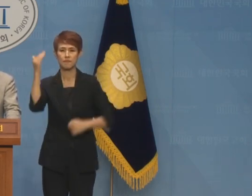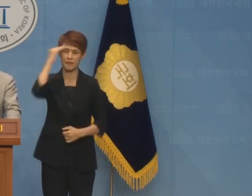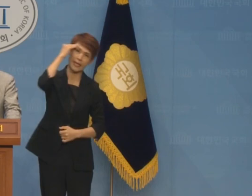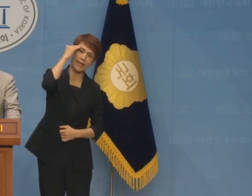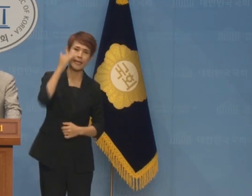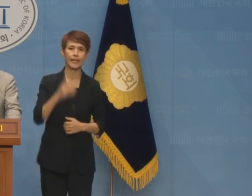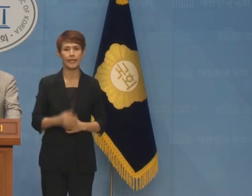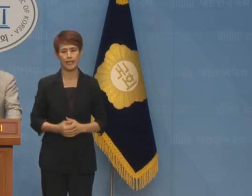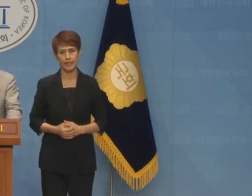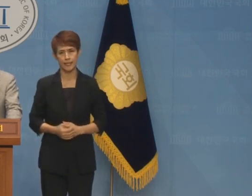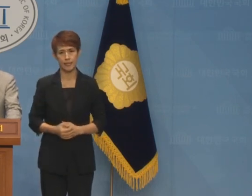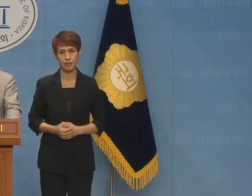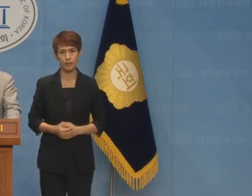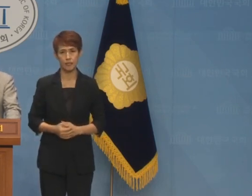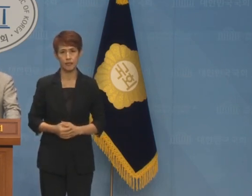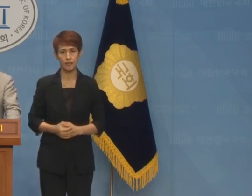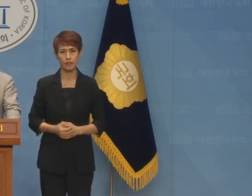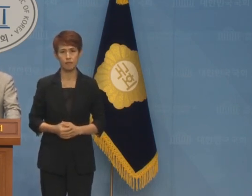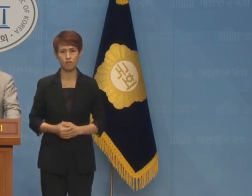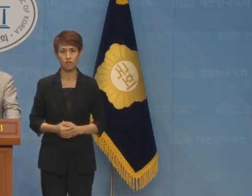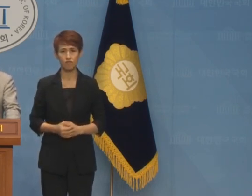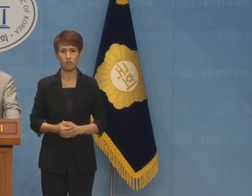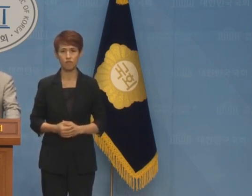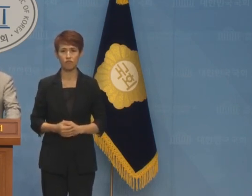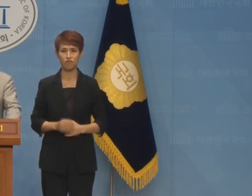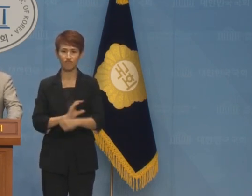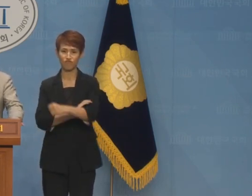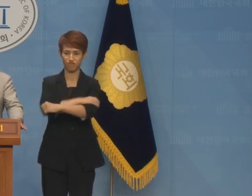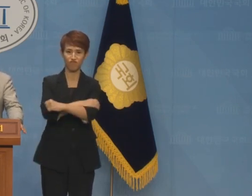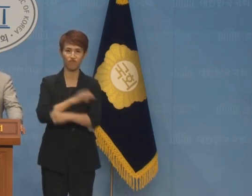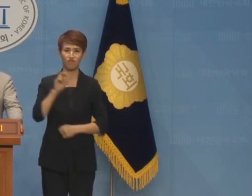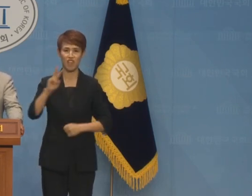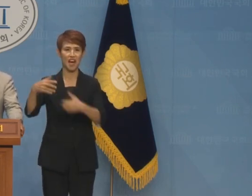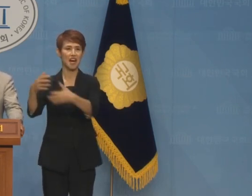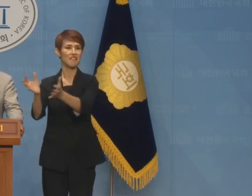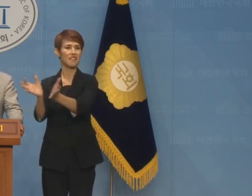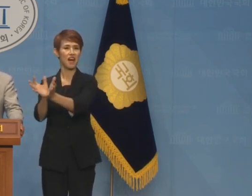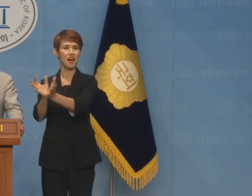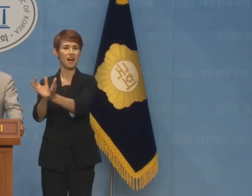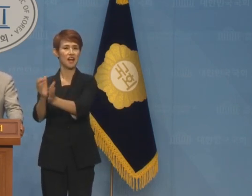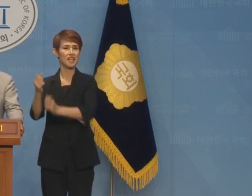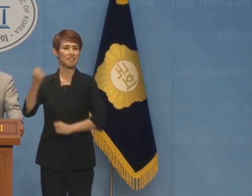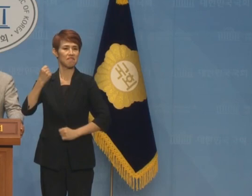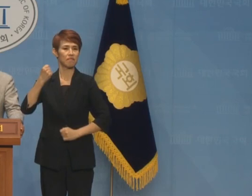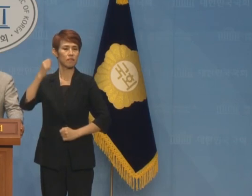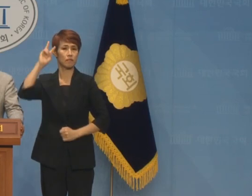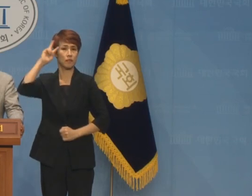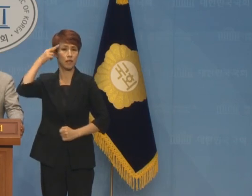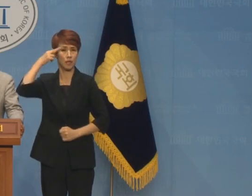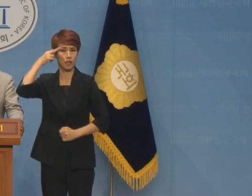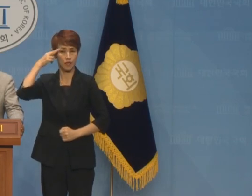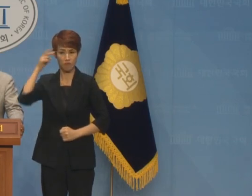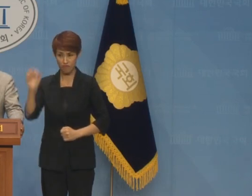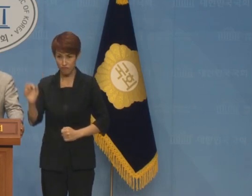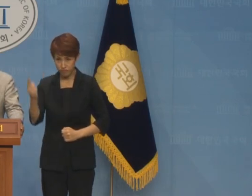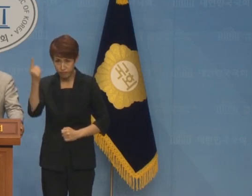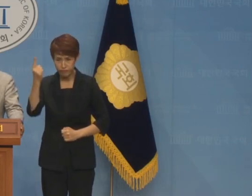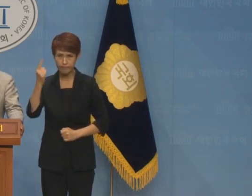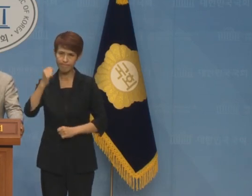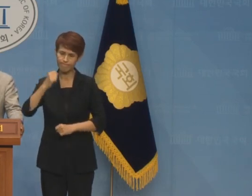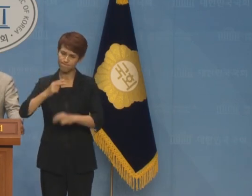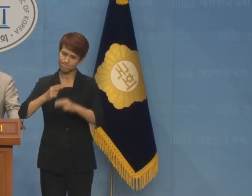자체입니다 스스로 집권 야당이라는 대단한 착각이 빠져 전행